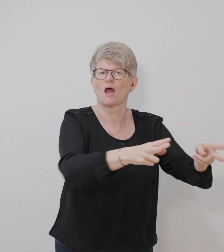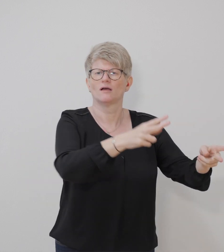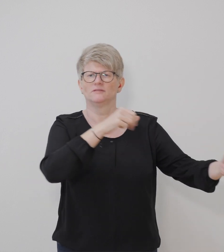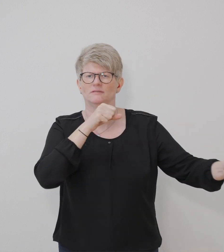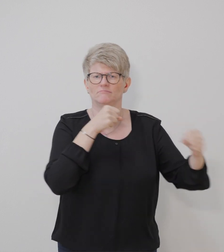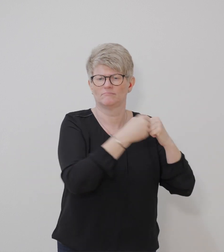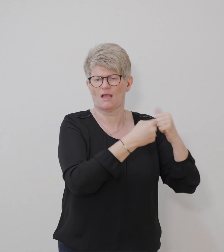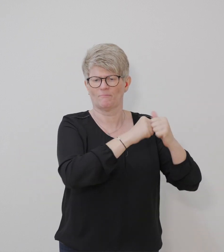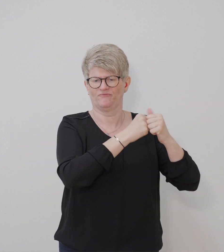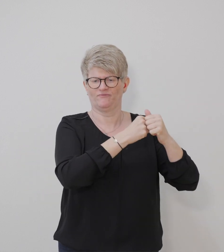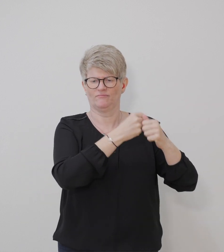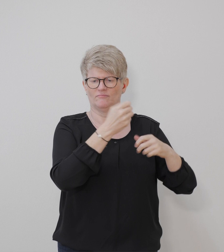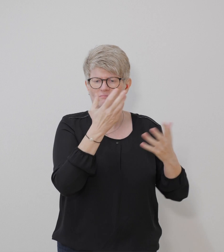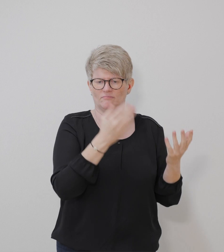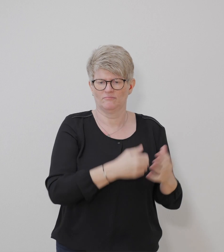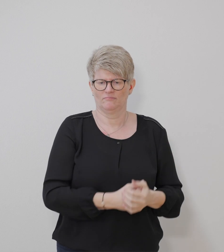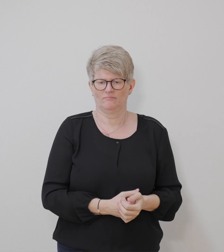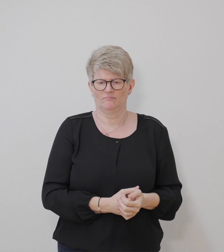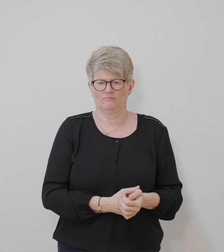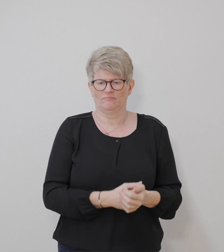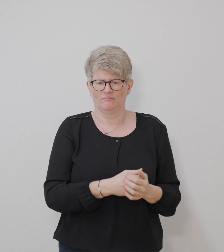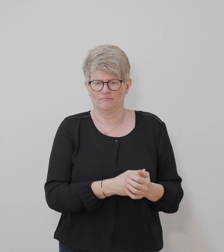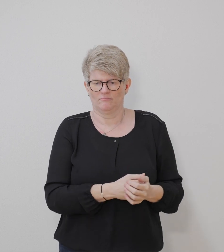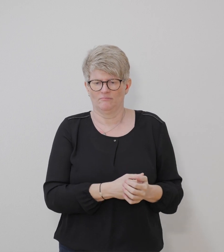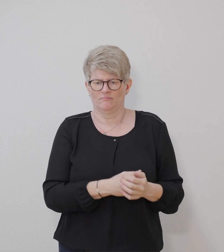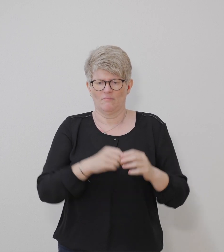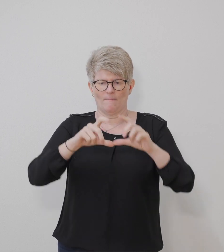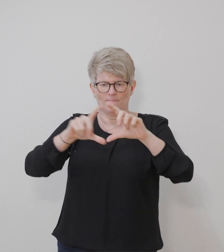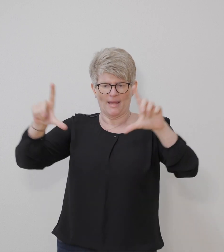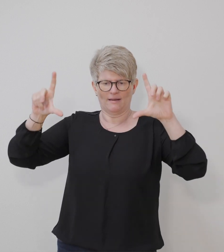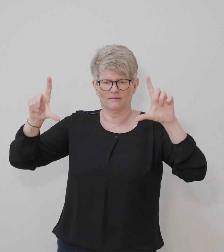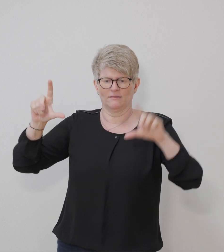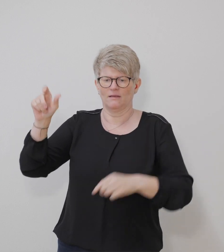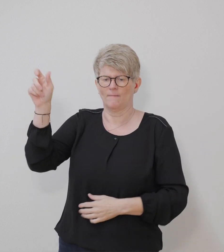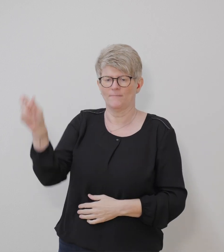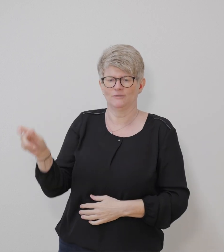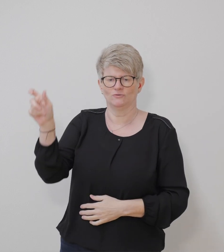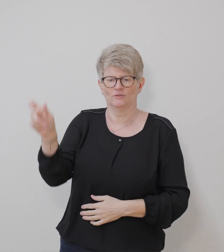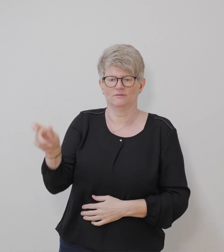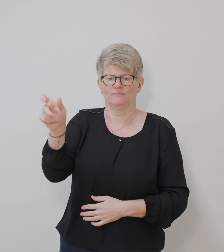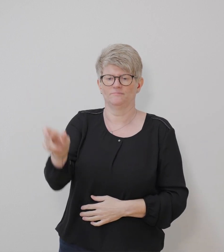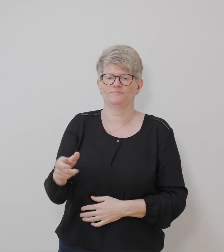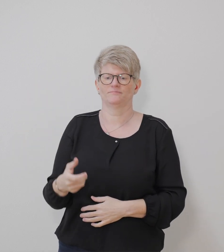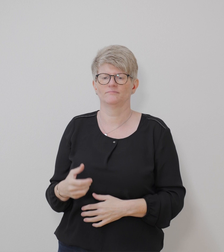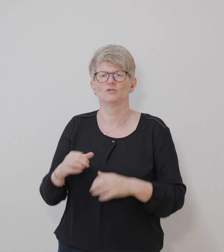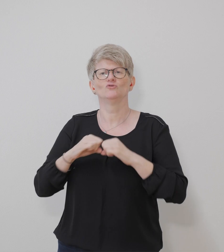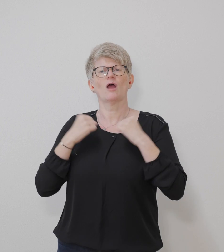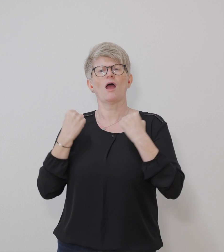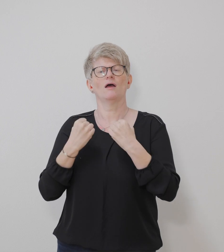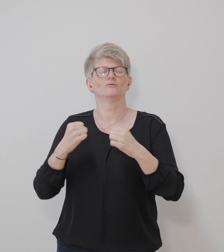Menschen, die auf den Straßen von der Staatsmacht blutig geschlagen werden. Ich sehe auch Bilder von Menschen in